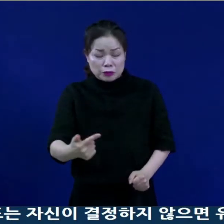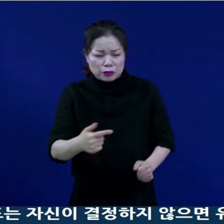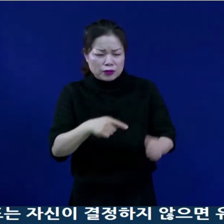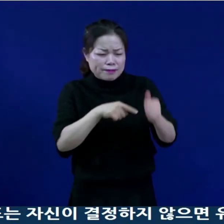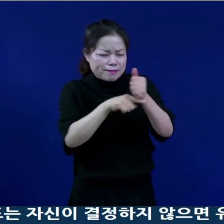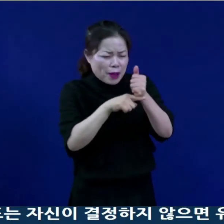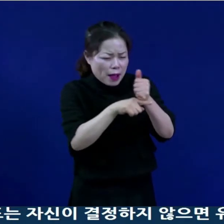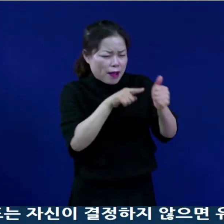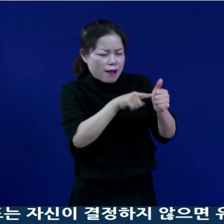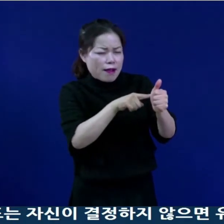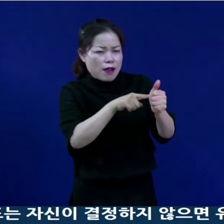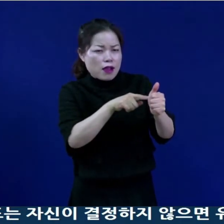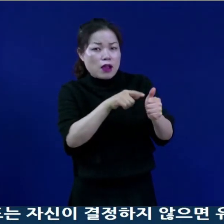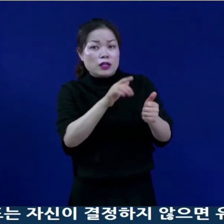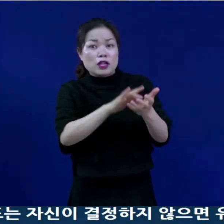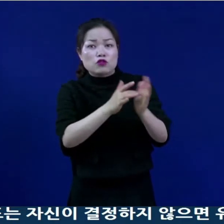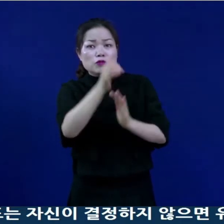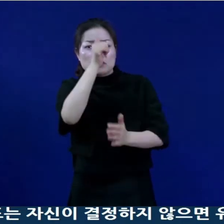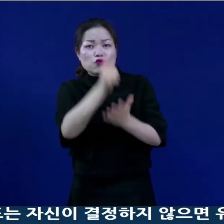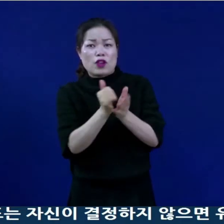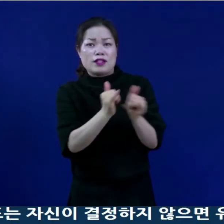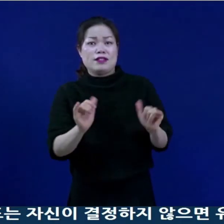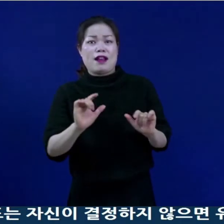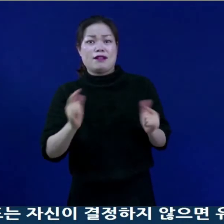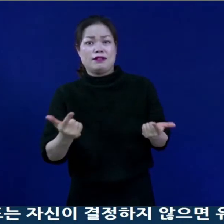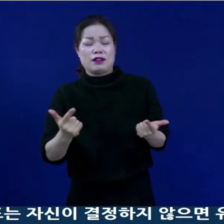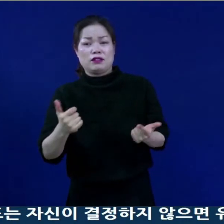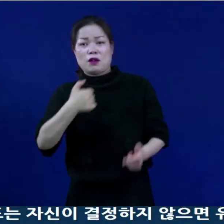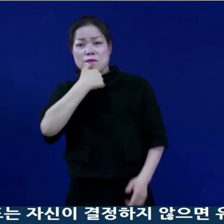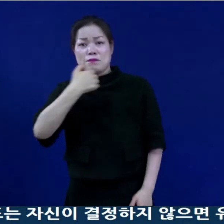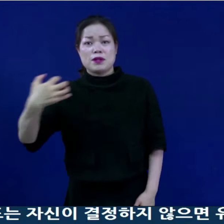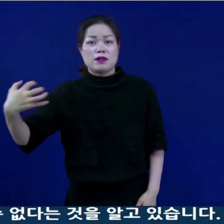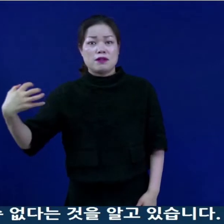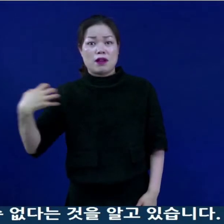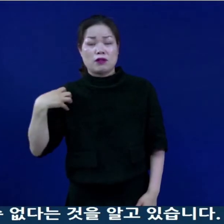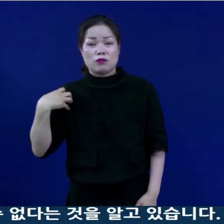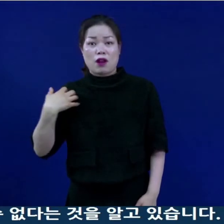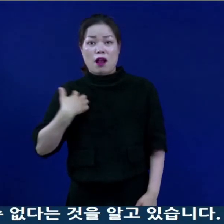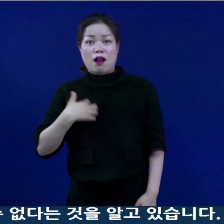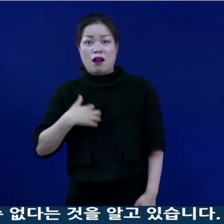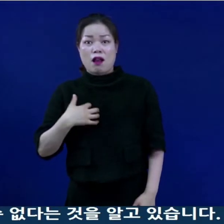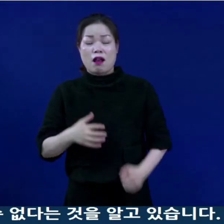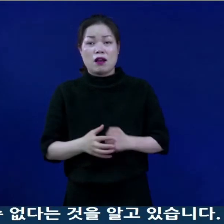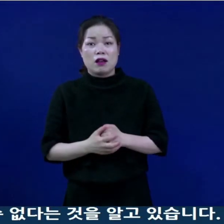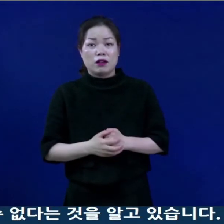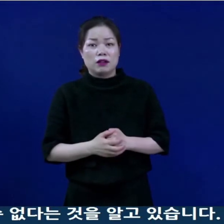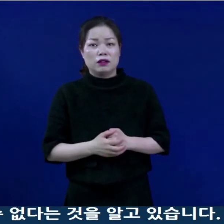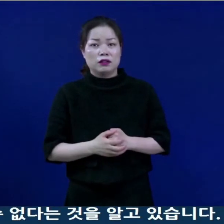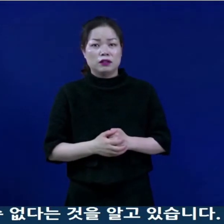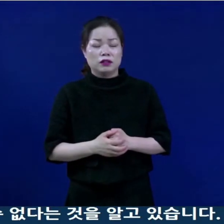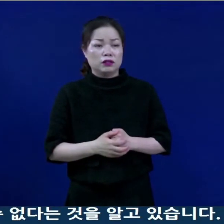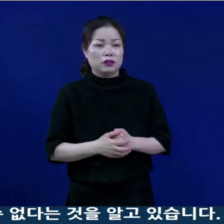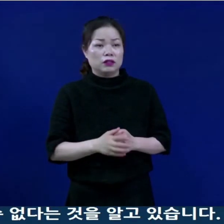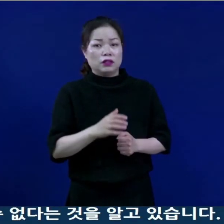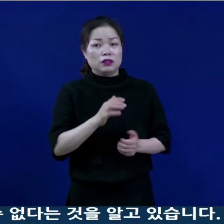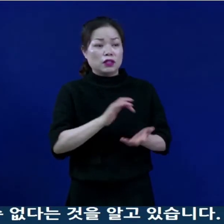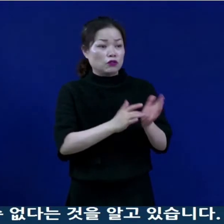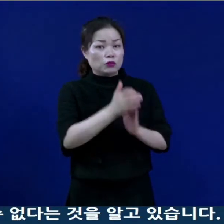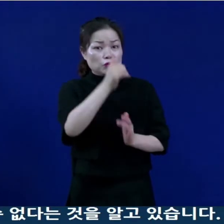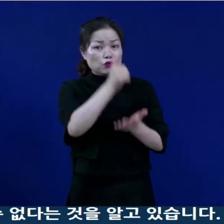그 사실이 명백하다라는 것을 빌라도는 너무너무 잘 알고 있었습니다. 예수님은 무죄한